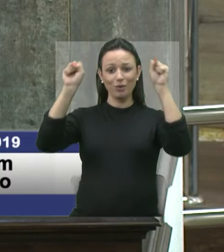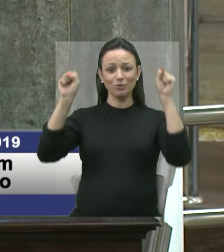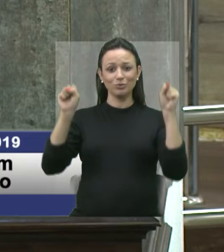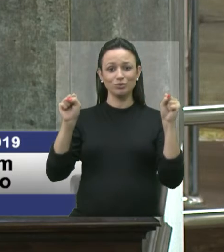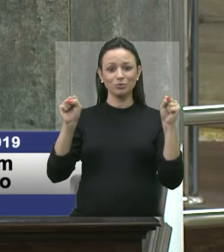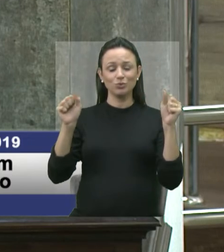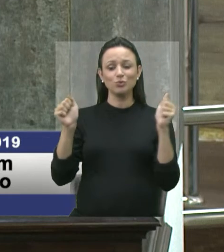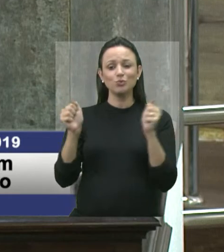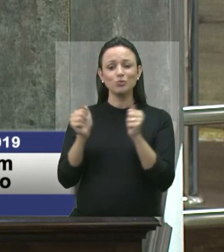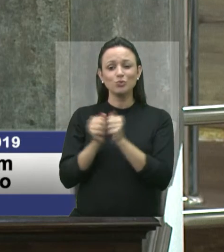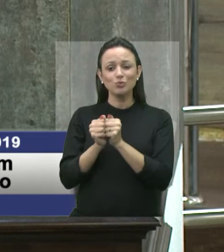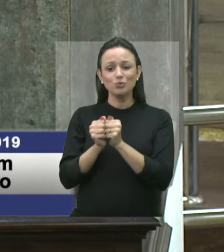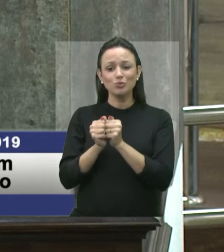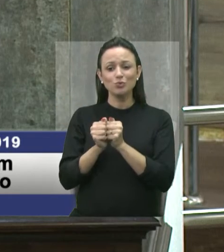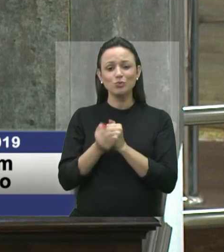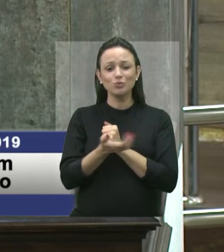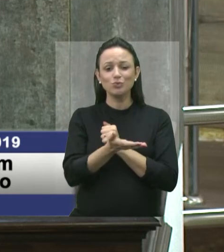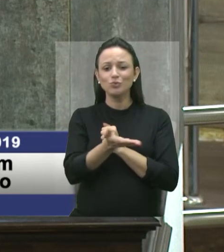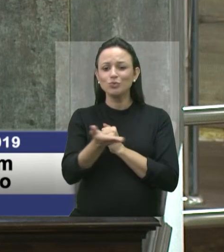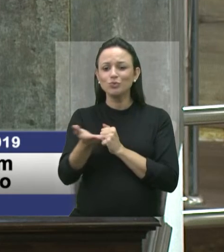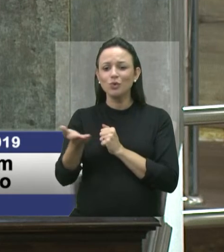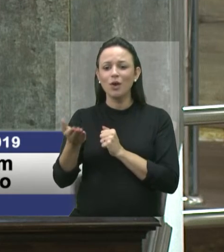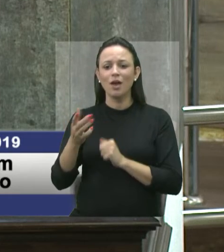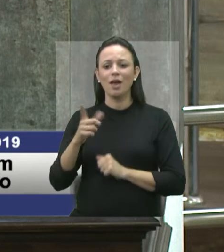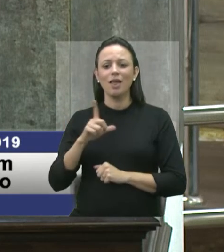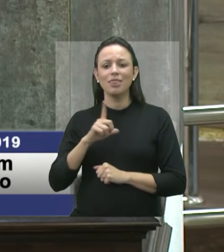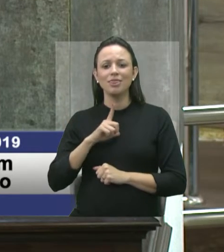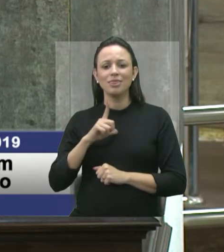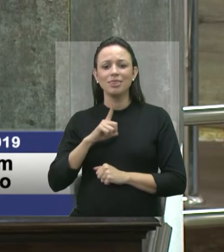esses nossos irmãos com deficiência,